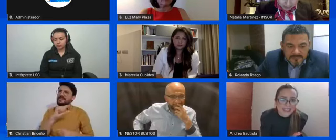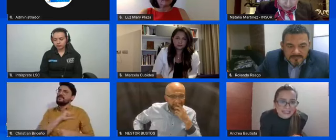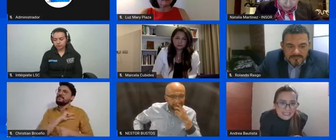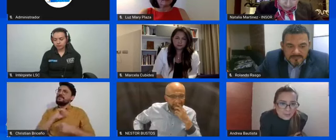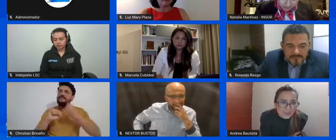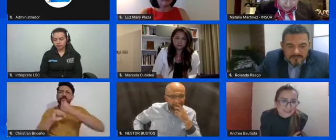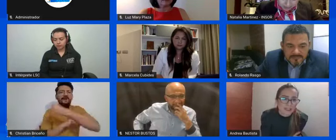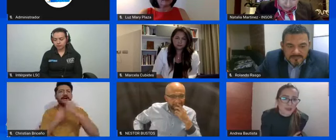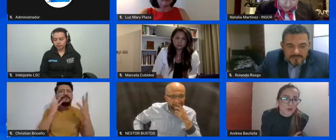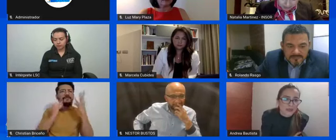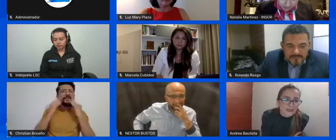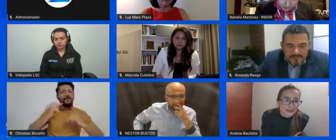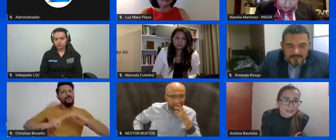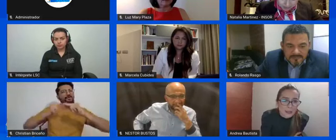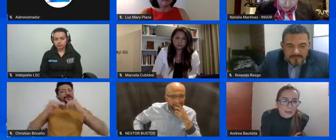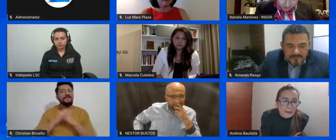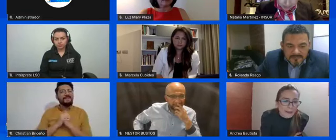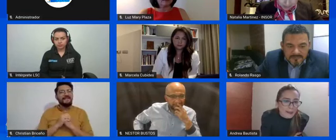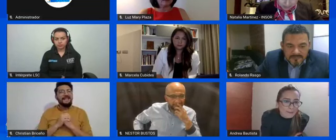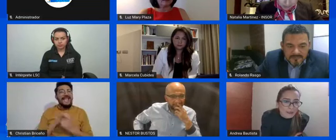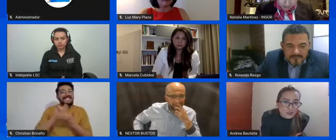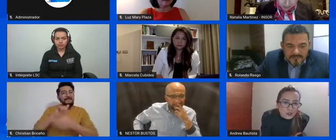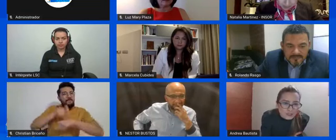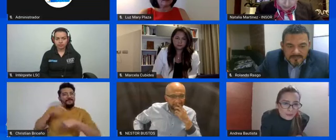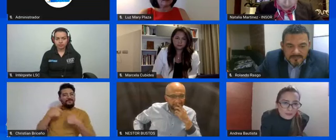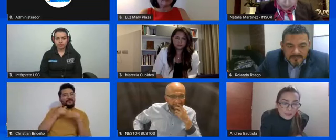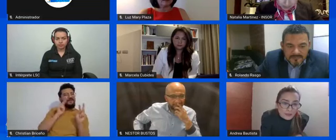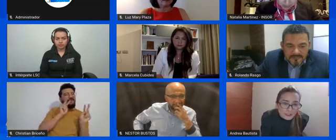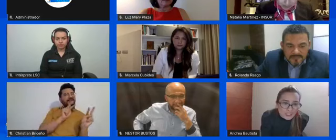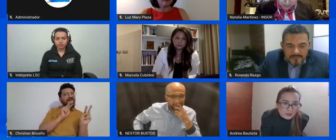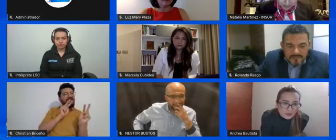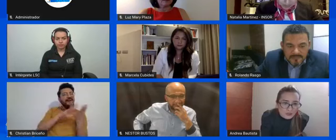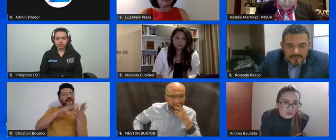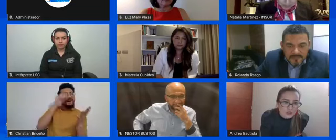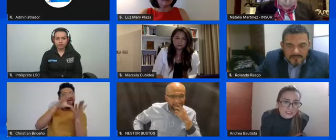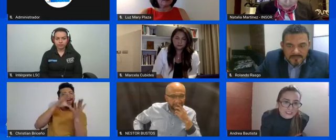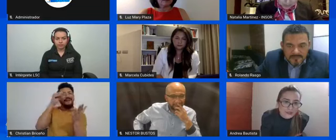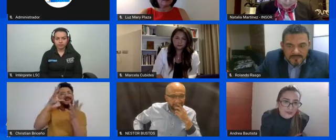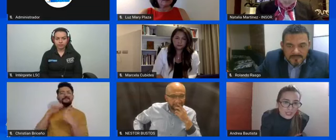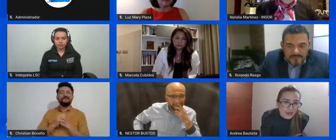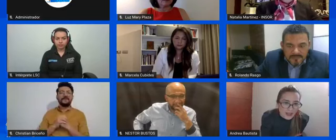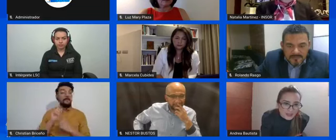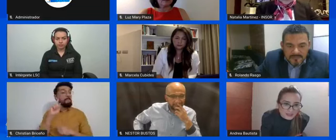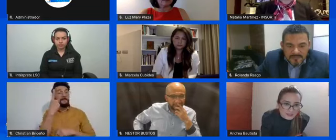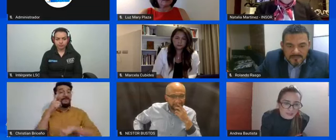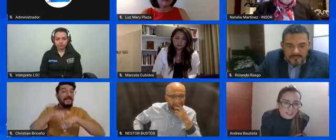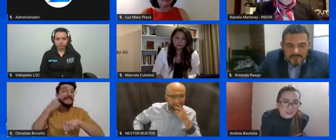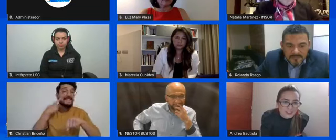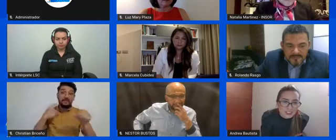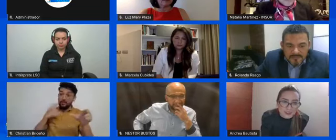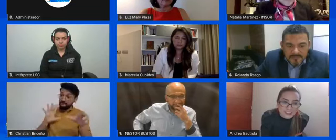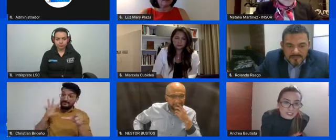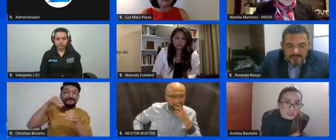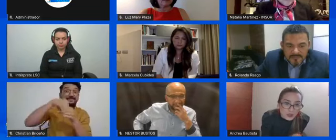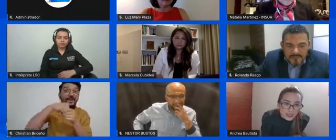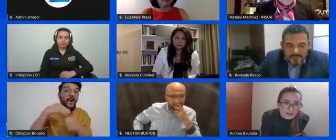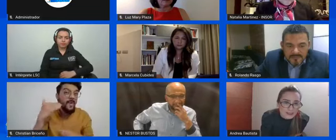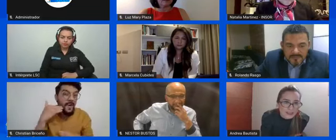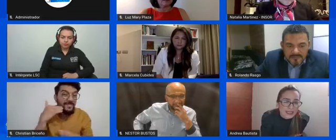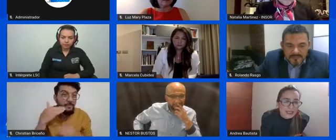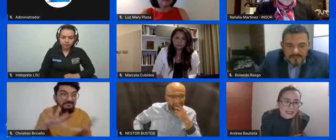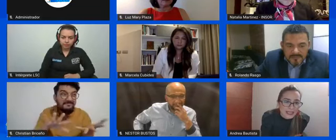Mari, de Marcela Cubides, bueno, y todos han podido ir aportando en la construcción del instituto que ahora es. Entonces, en toda esa